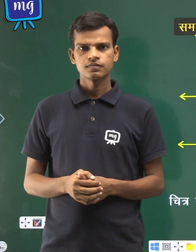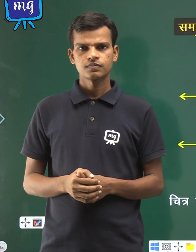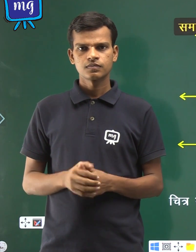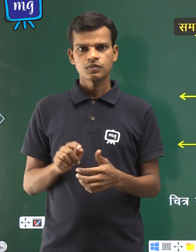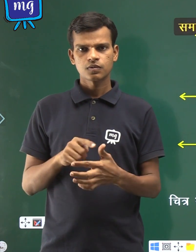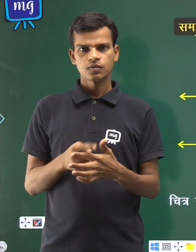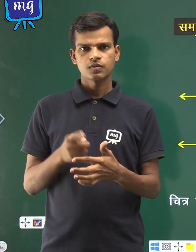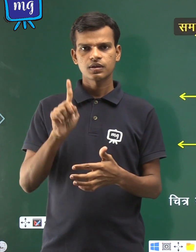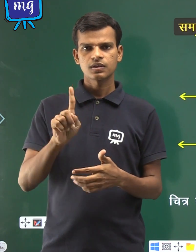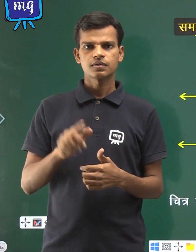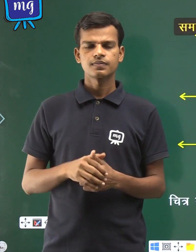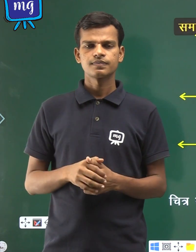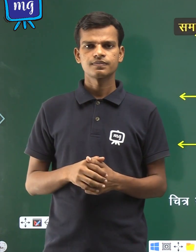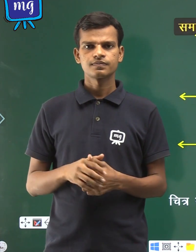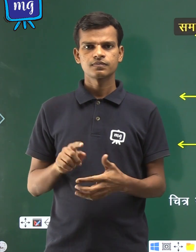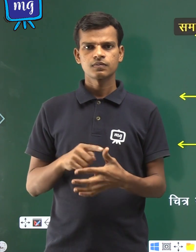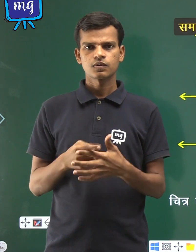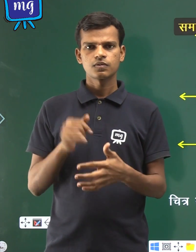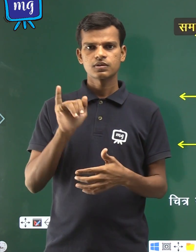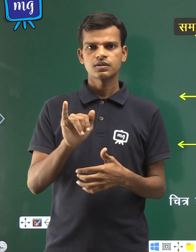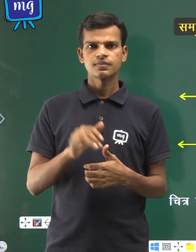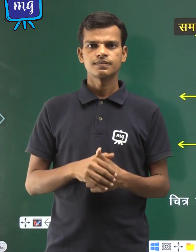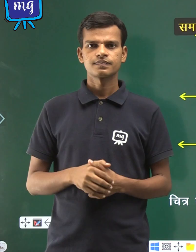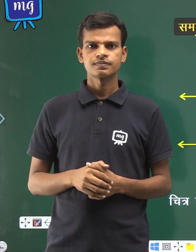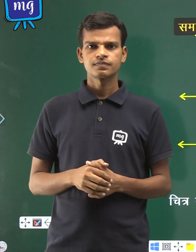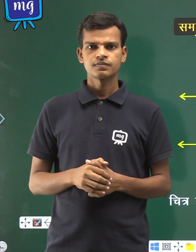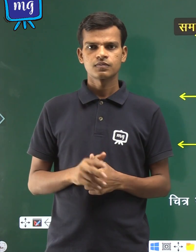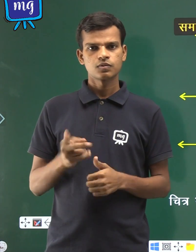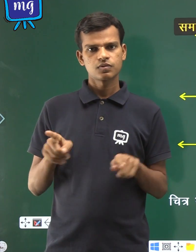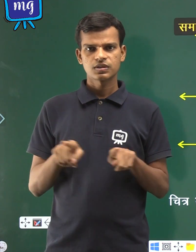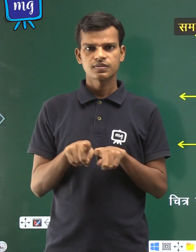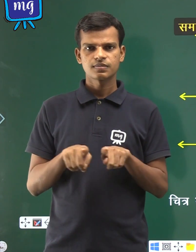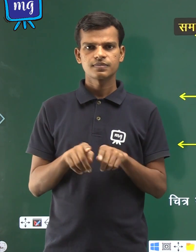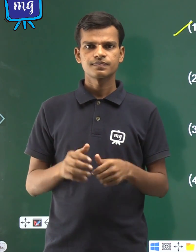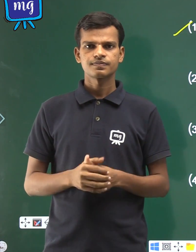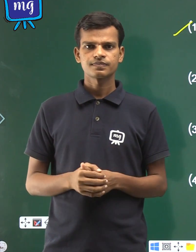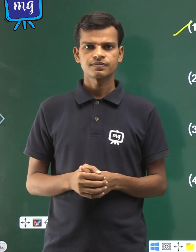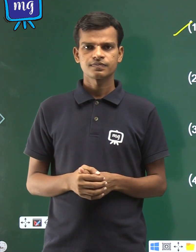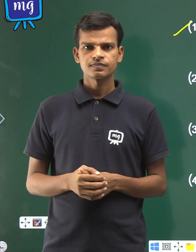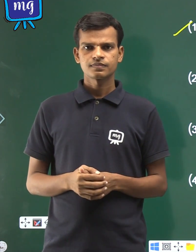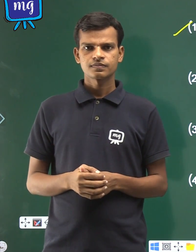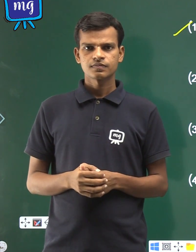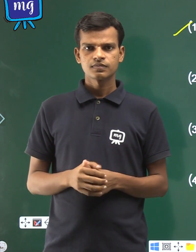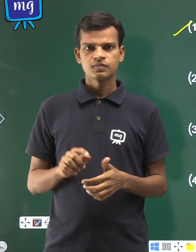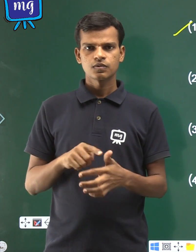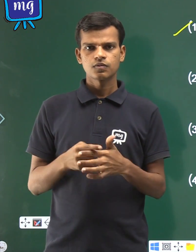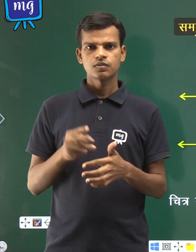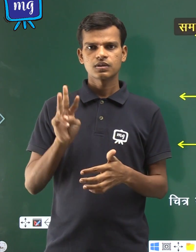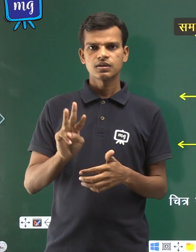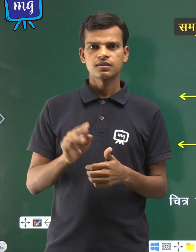कौन 1, कौन 6 दोनों बराबर हैं। कौन 3